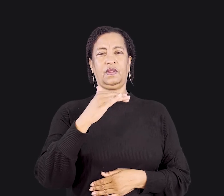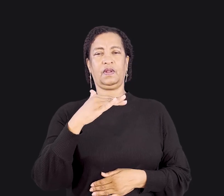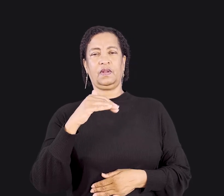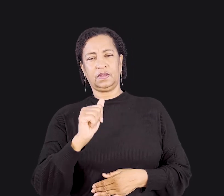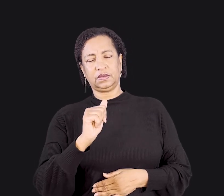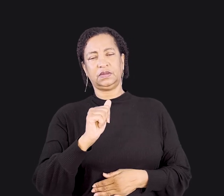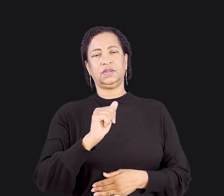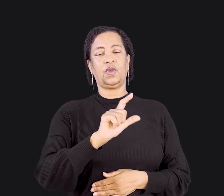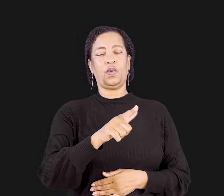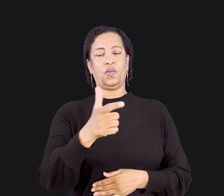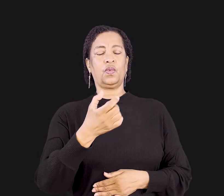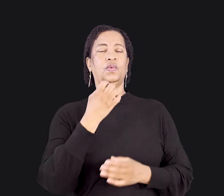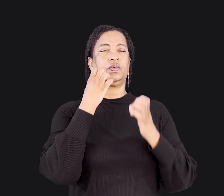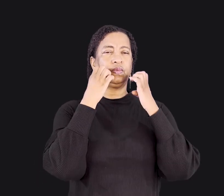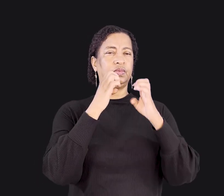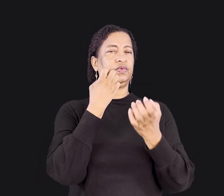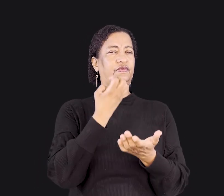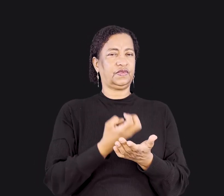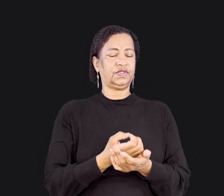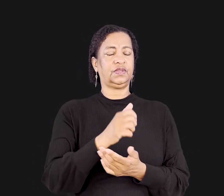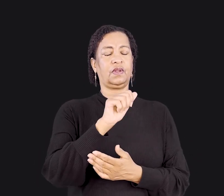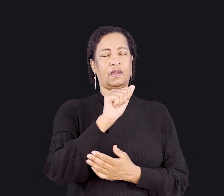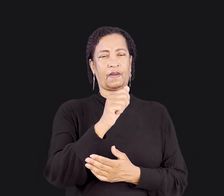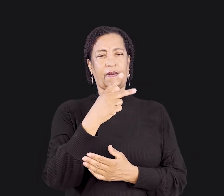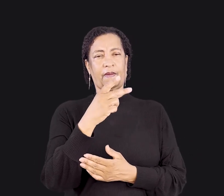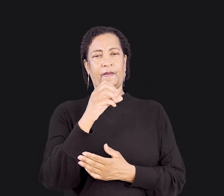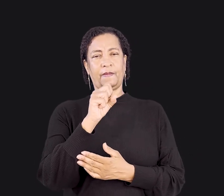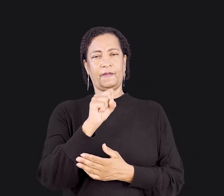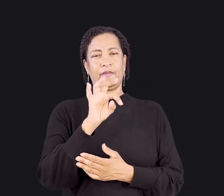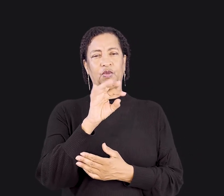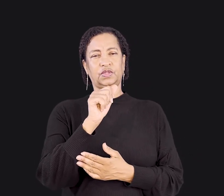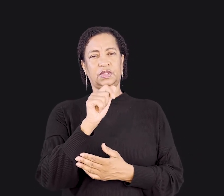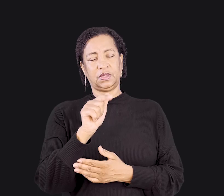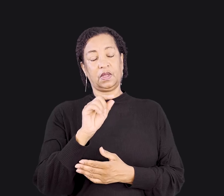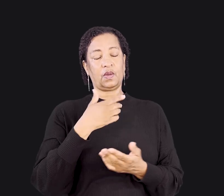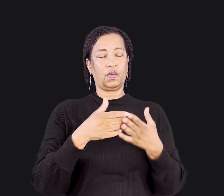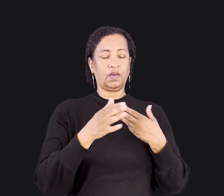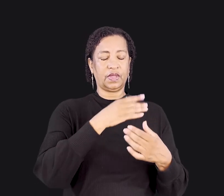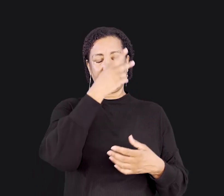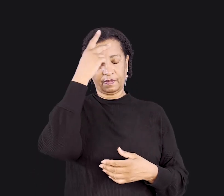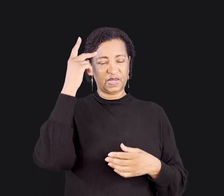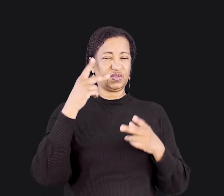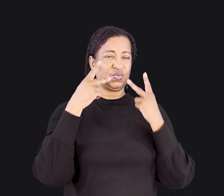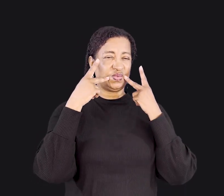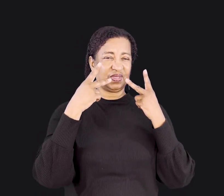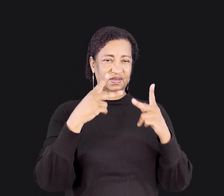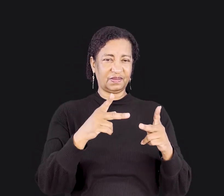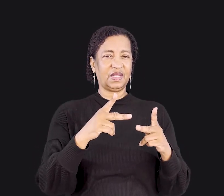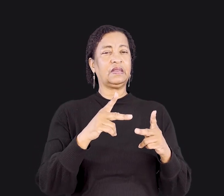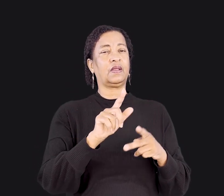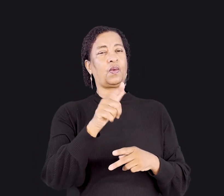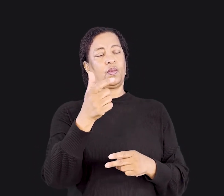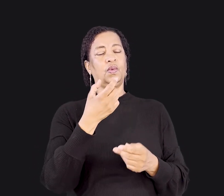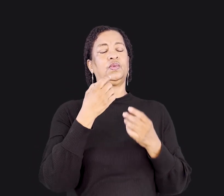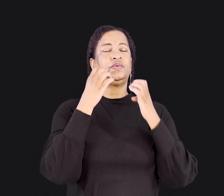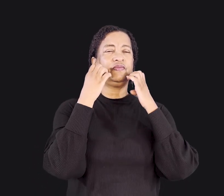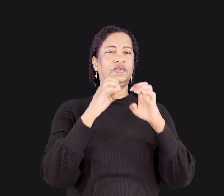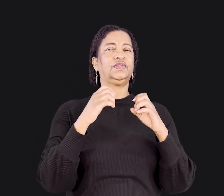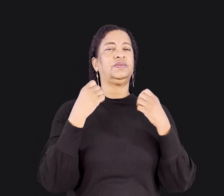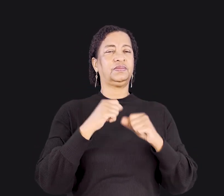com Paulo, esse outro evangelho é apóstata e qualquer um que pregar outro evangelho deveria ser amaldiçoado.